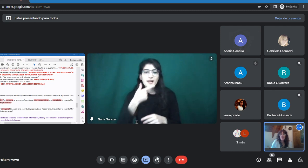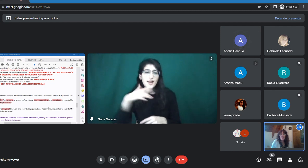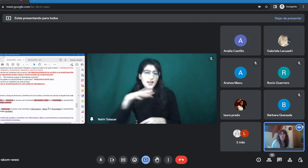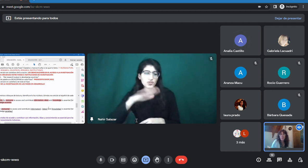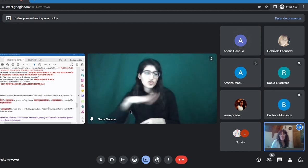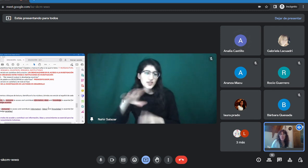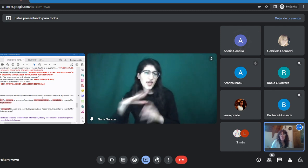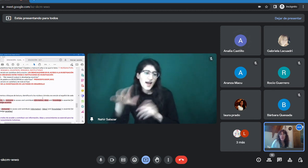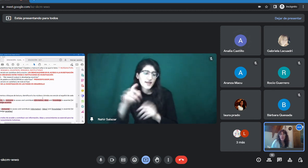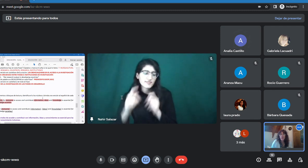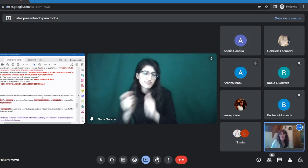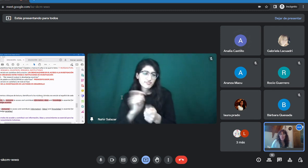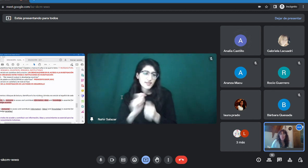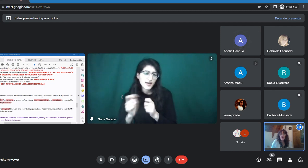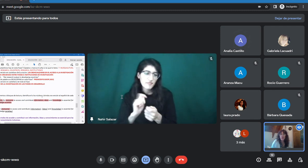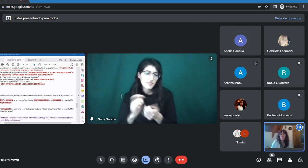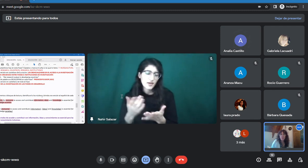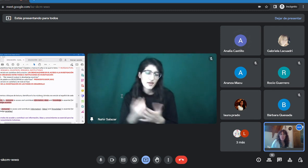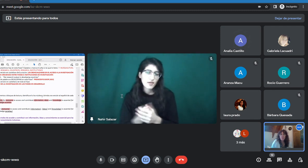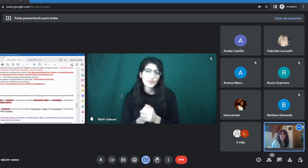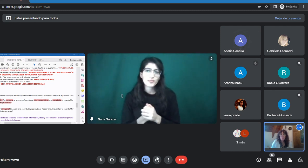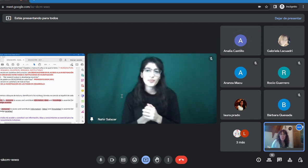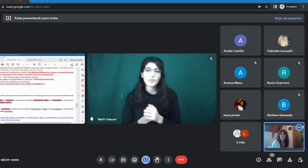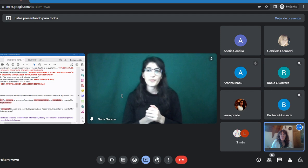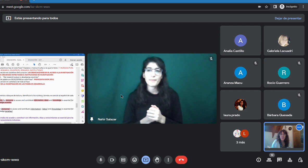Conocimiento. Bien. Bueno,